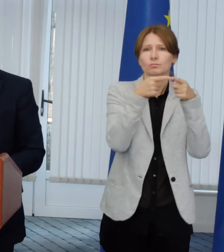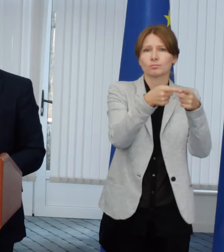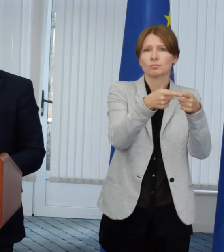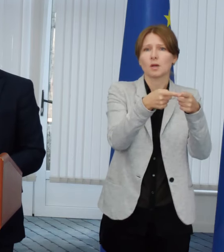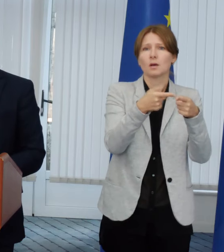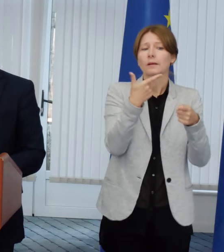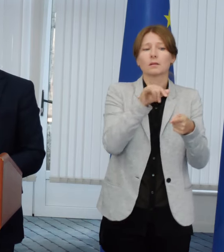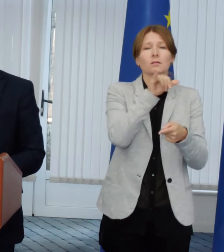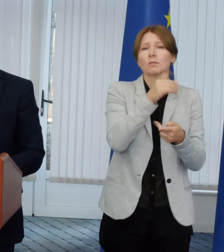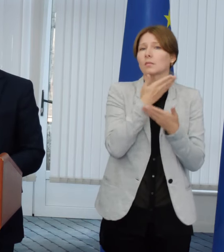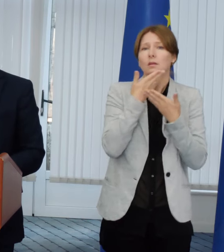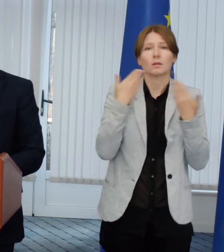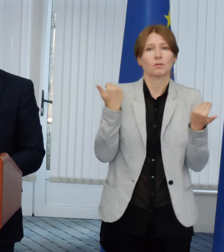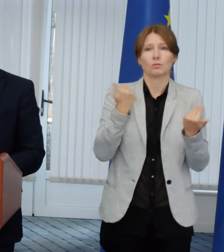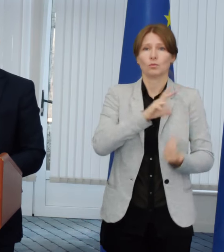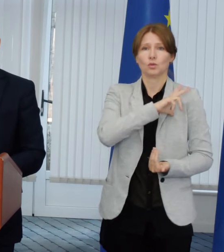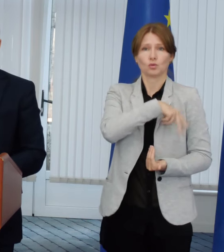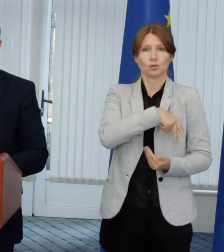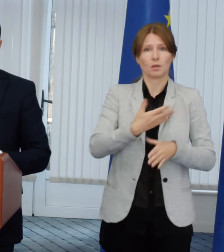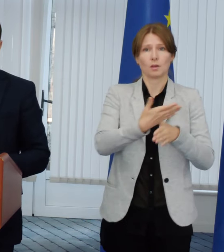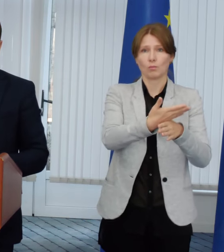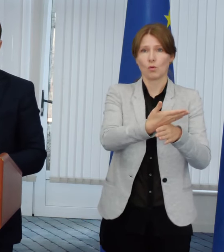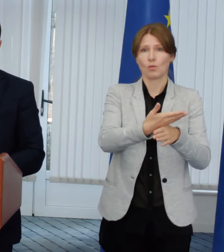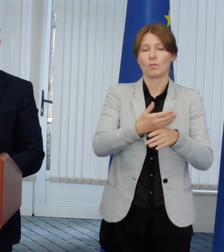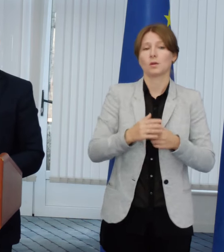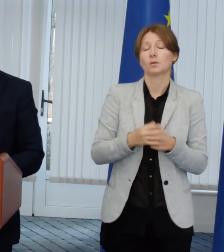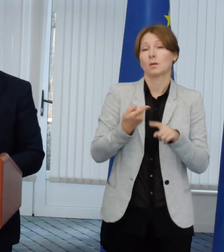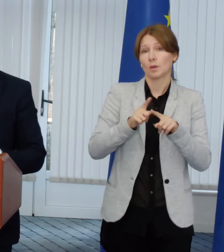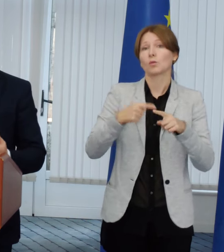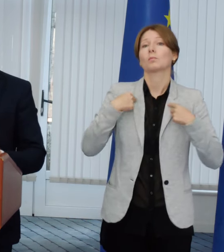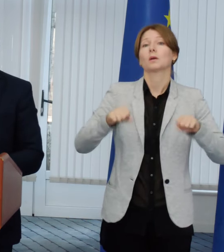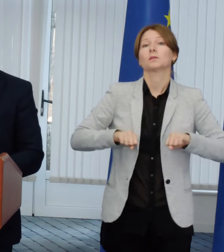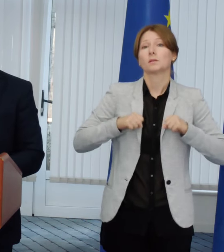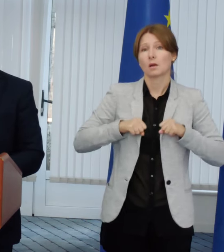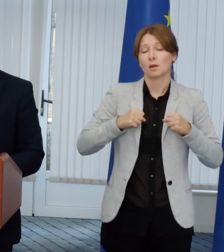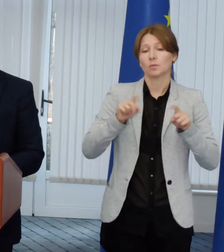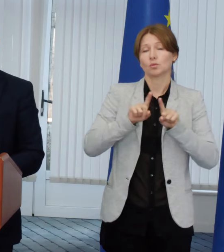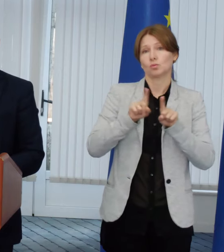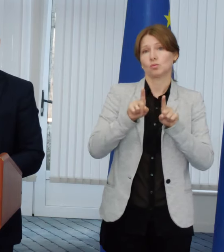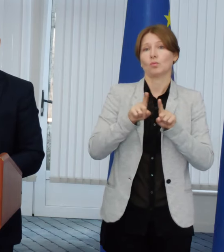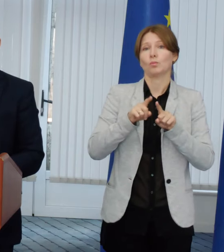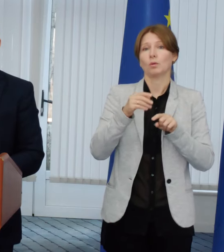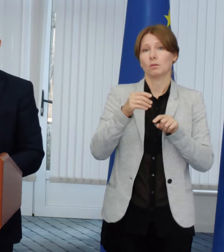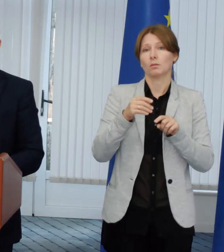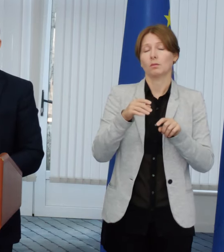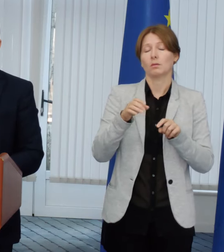servicii sociale. De aceea ne vom stădui să acoperim acele servicii